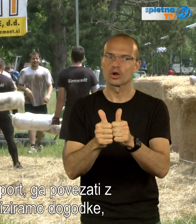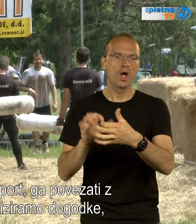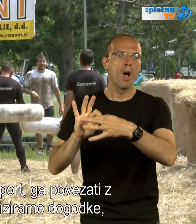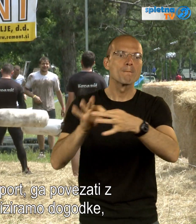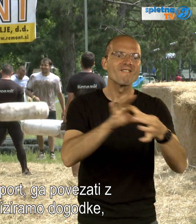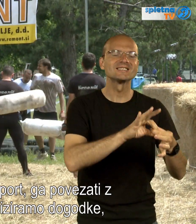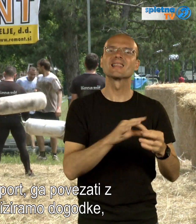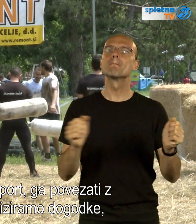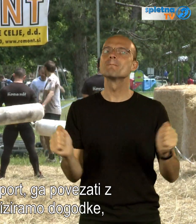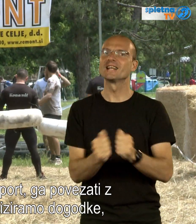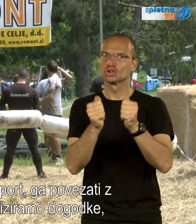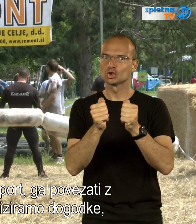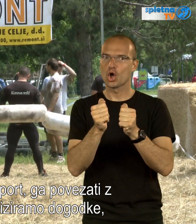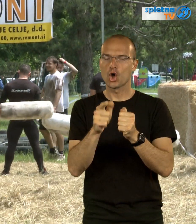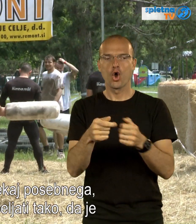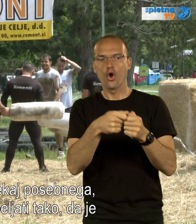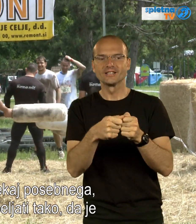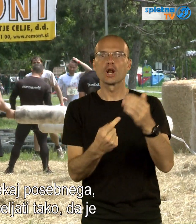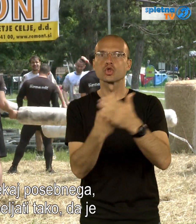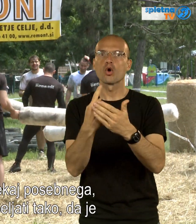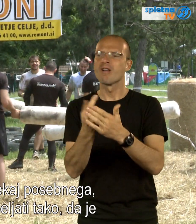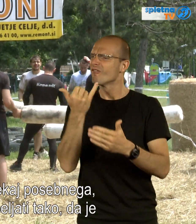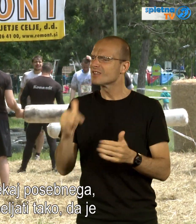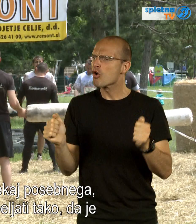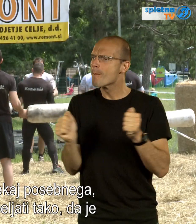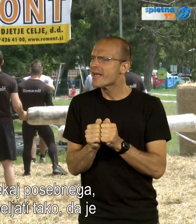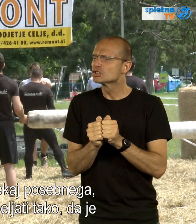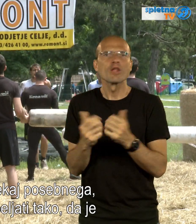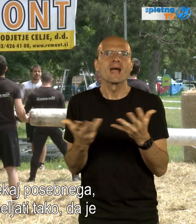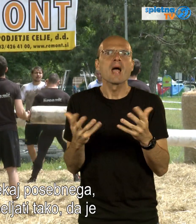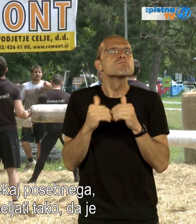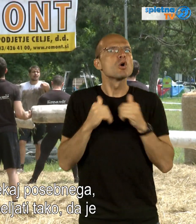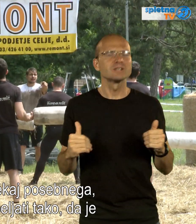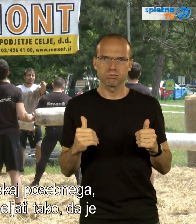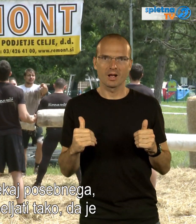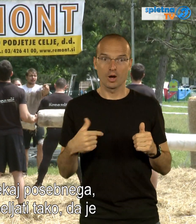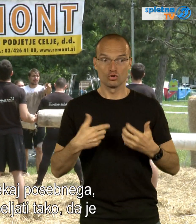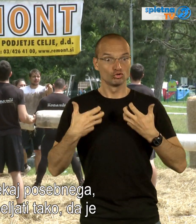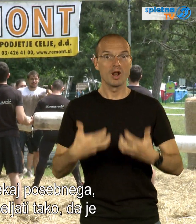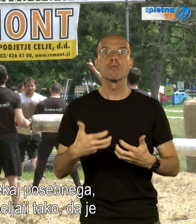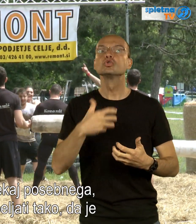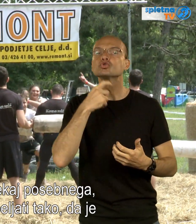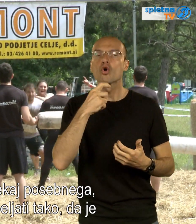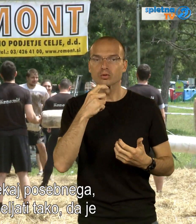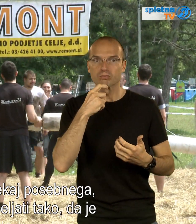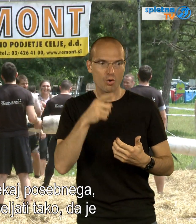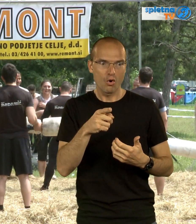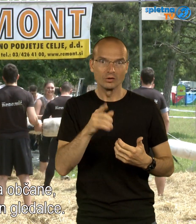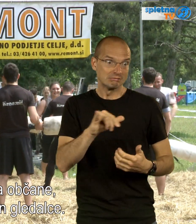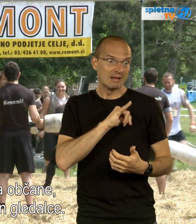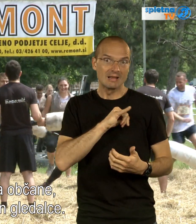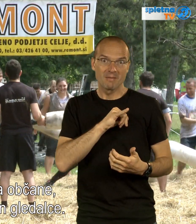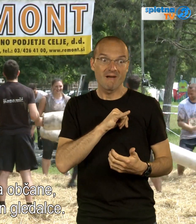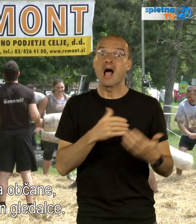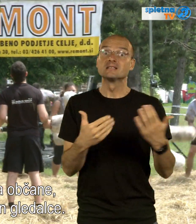povezati mesto, kjer organiziramo pač dogodke. Vsako mesto je nekaj posebnega, ne? In želimo zgodbo zapeljati tako, da je